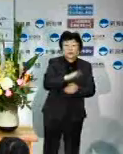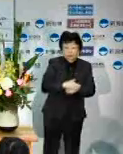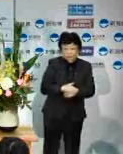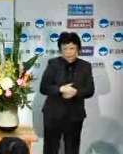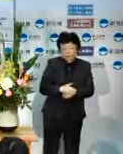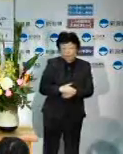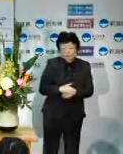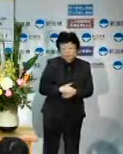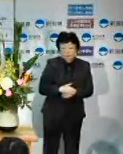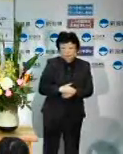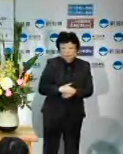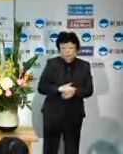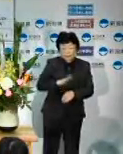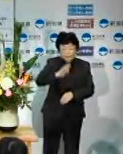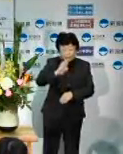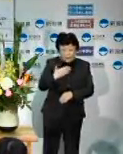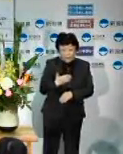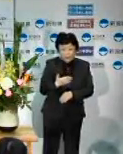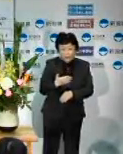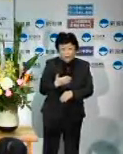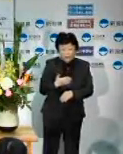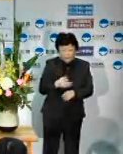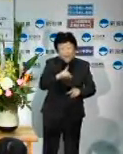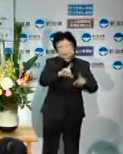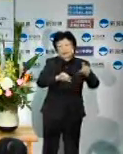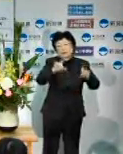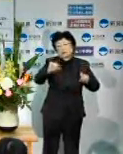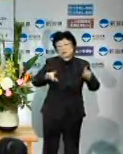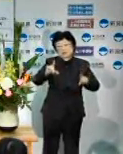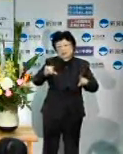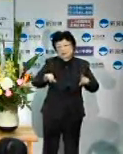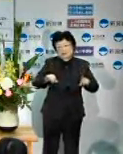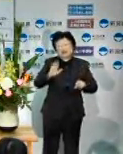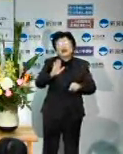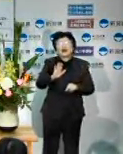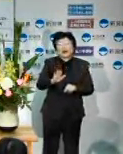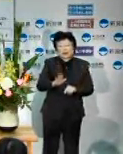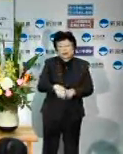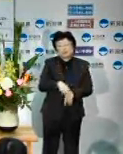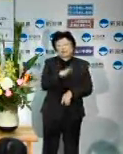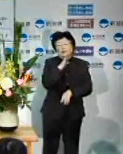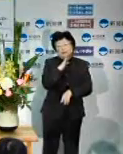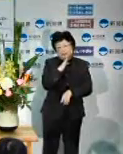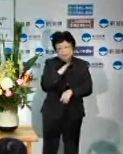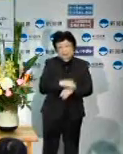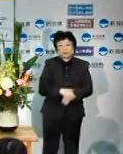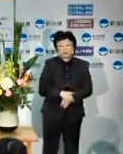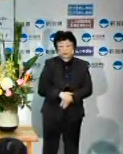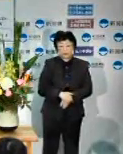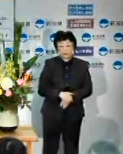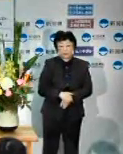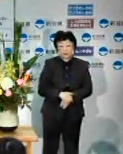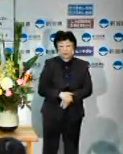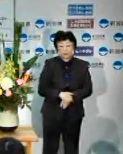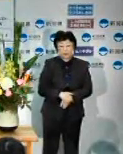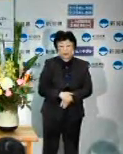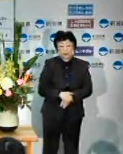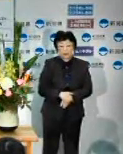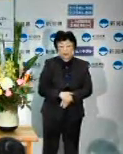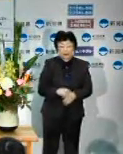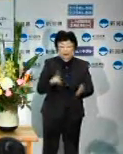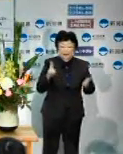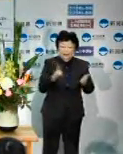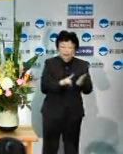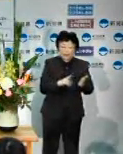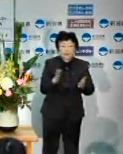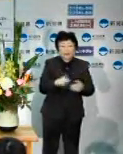ただばらつきは多少業種によってはあるのはこれ事実ですし、それから不確定要素が非常